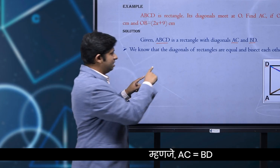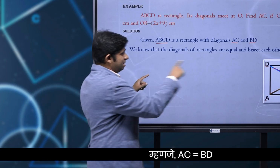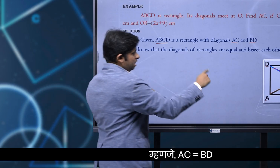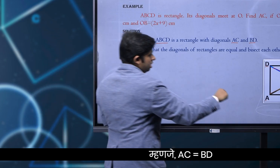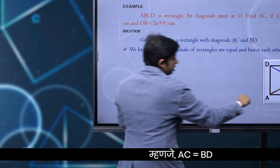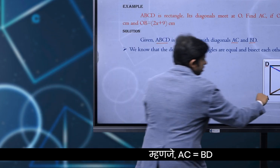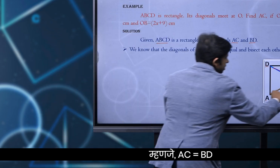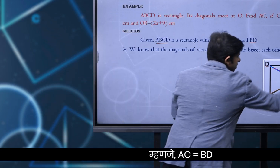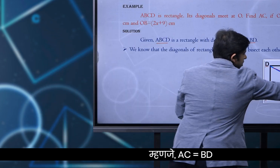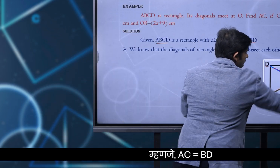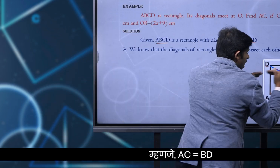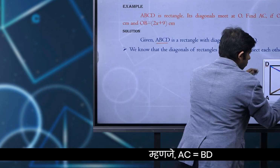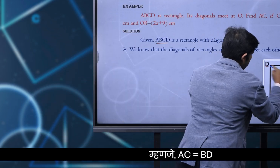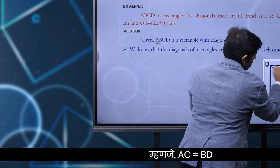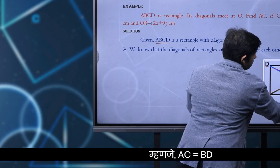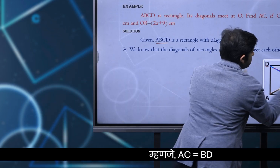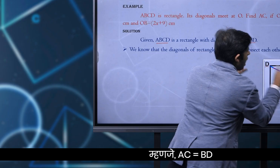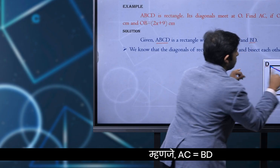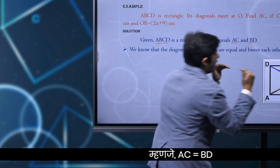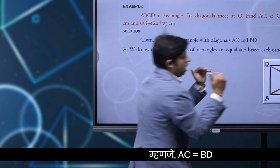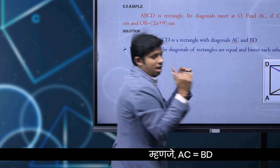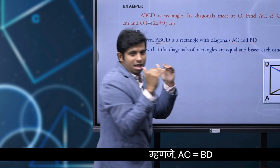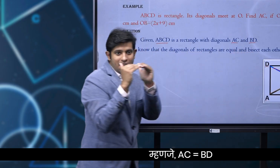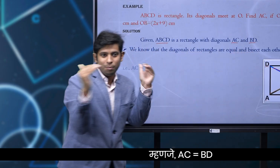म्हणजे AC इज इक्वल टू BD.